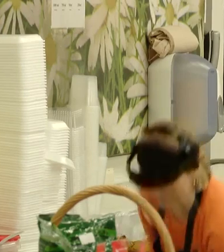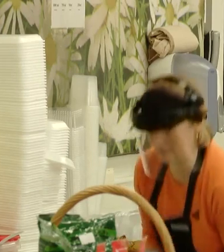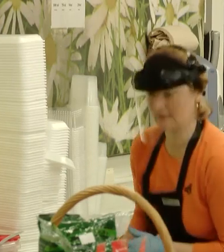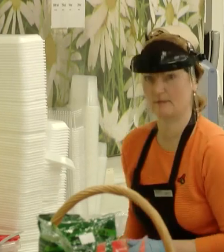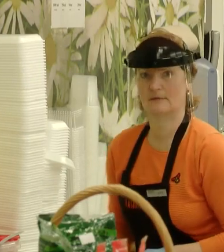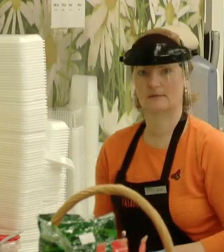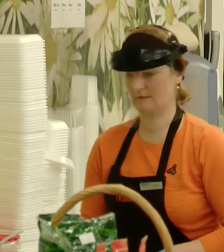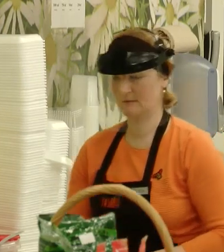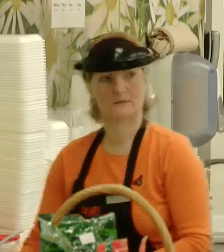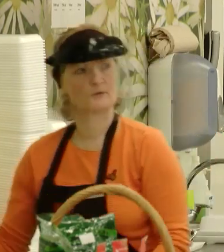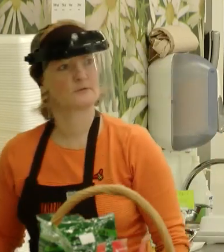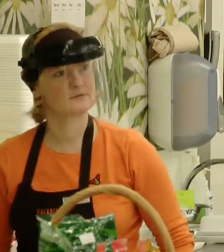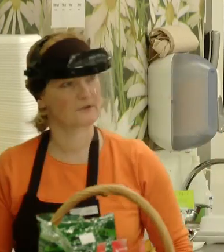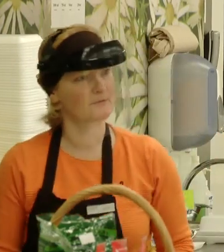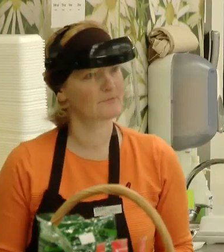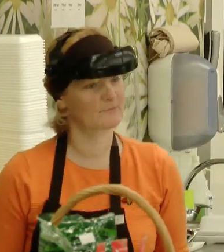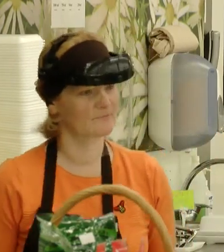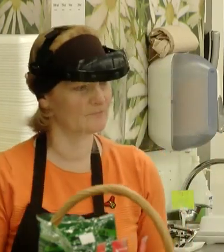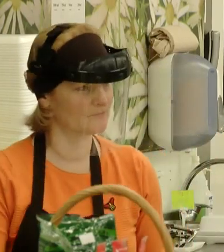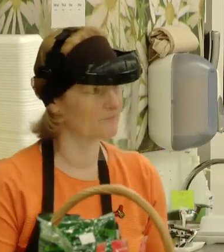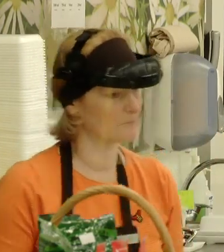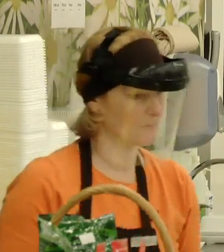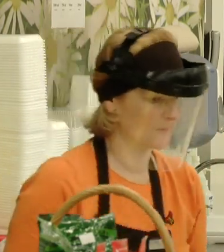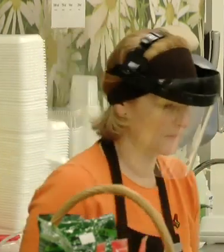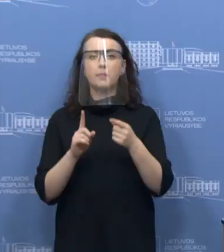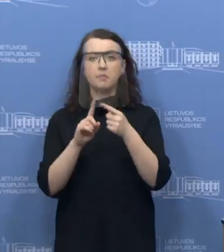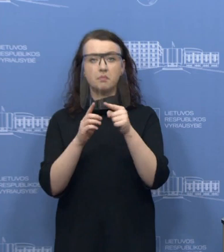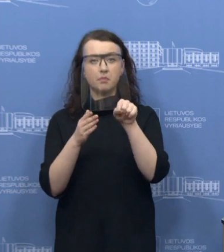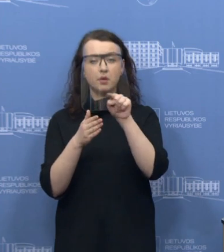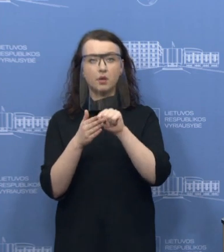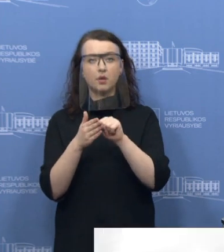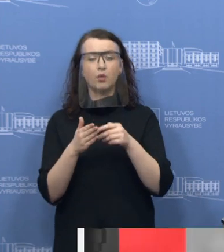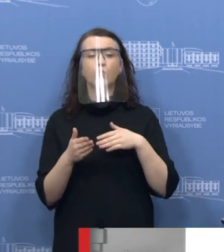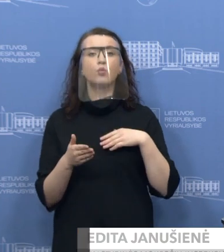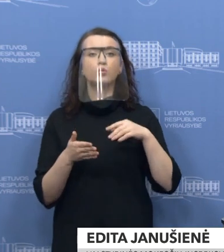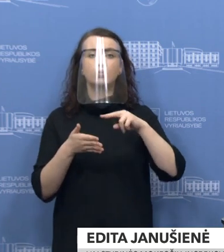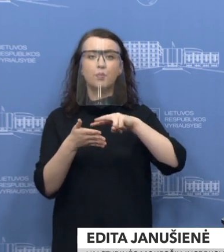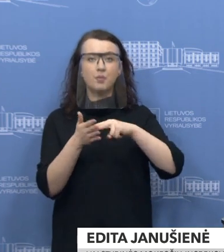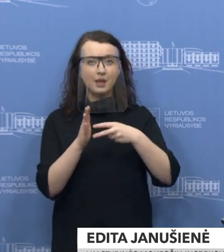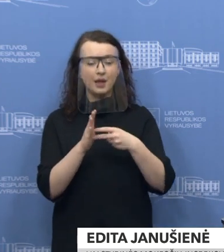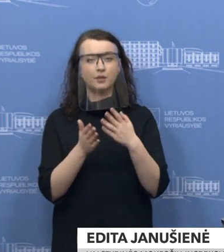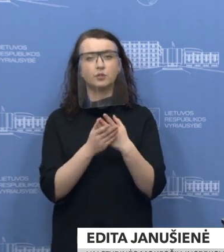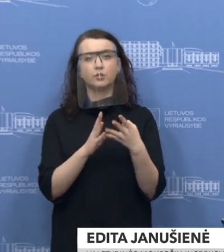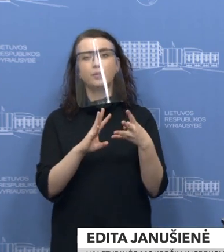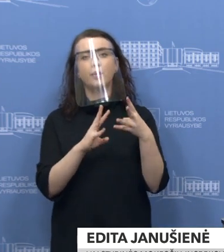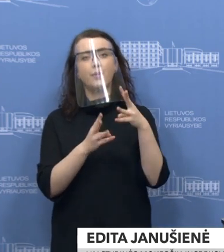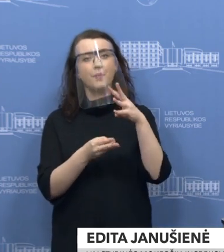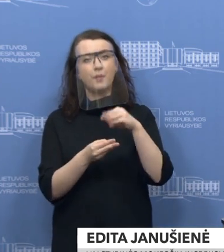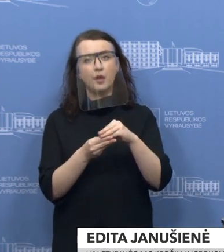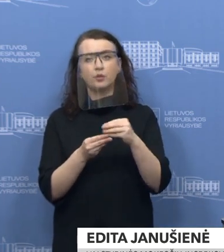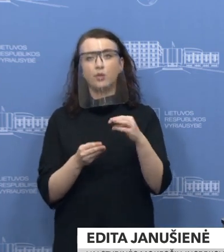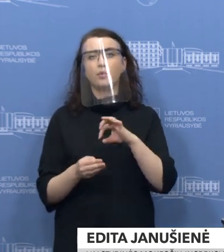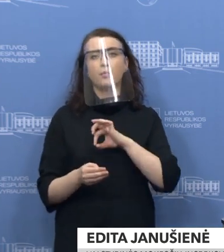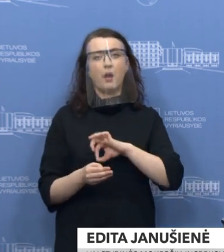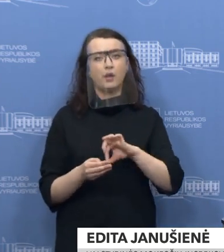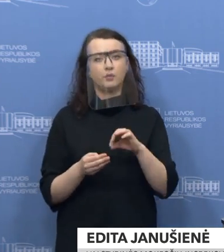fiksuoja sumažėjusi mokesčių surinkimą už kovo mėnesį. Mūsų kovo mėnesio planas yra bendrosios paėmos yra neivykdytos